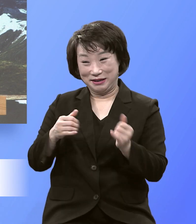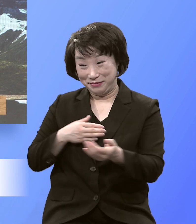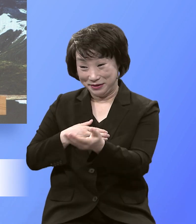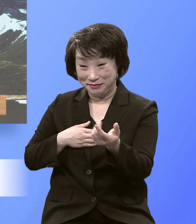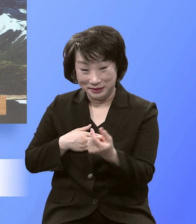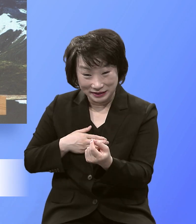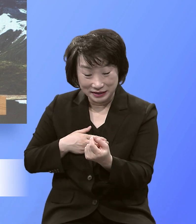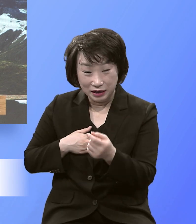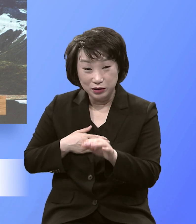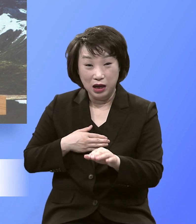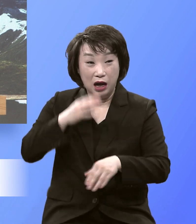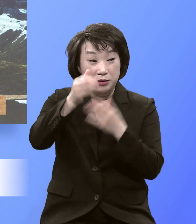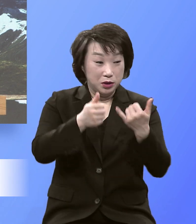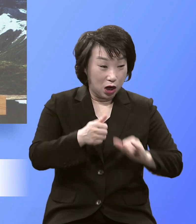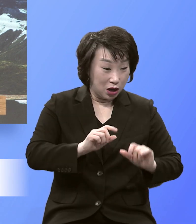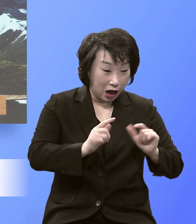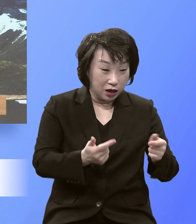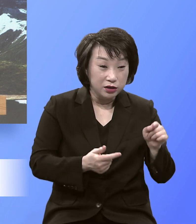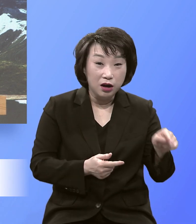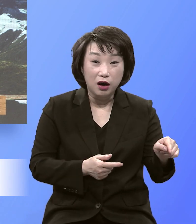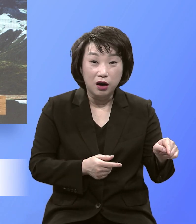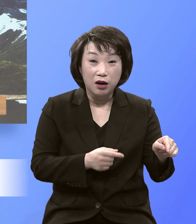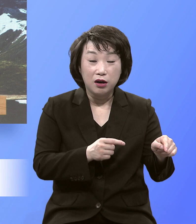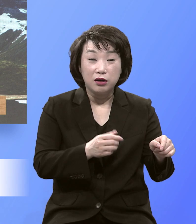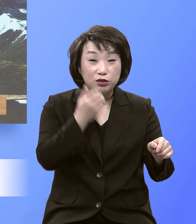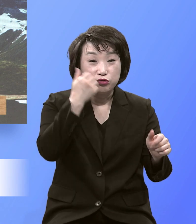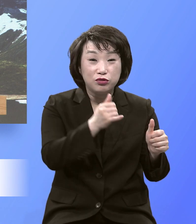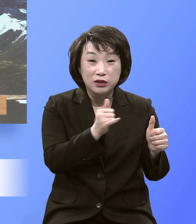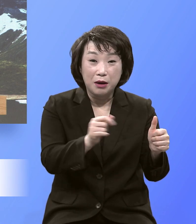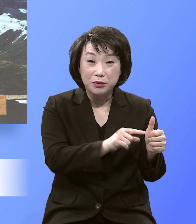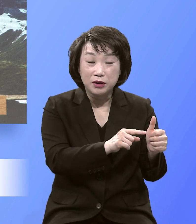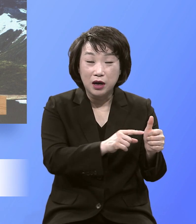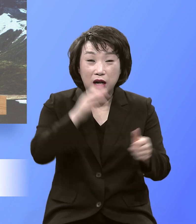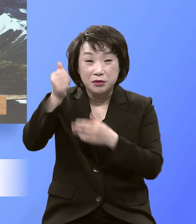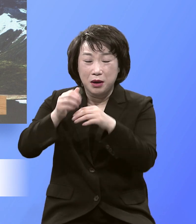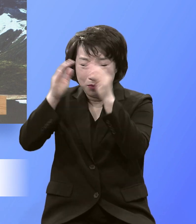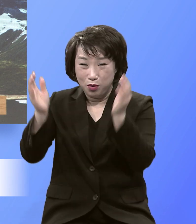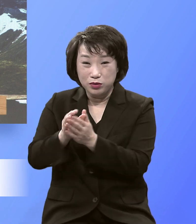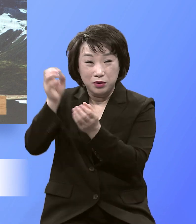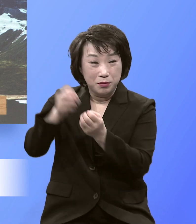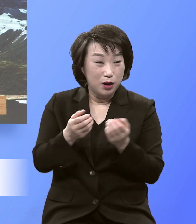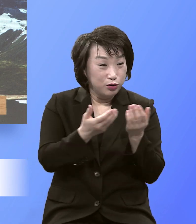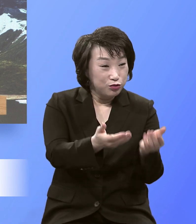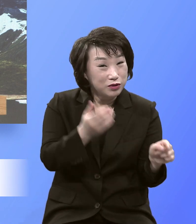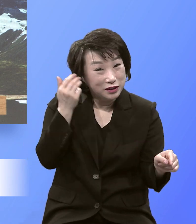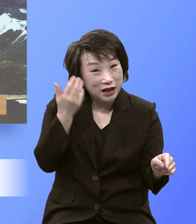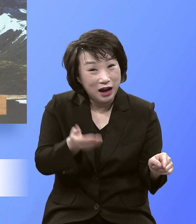그러나 하나님의 자녀가 아닌 사람이 이런 상속이 있겠어요?